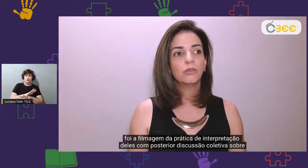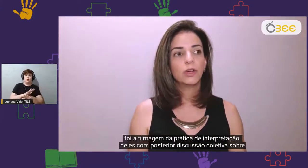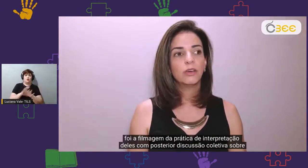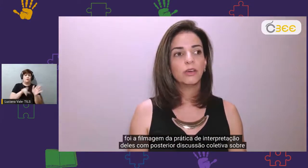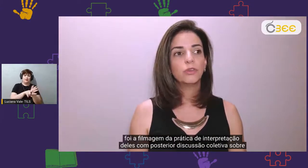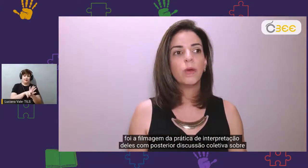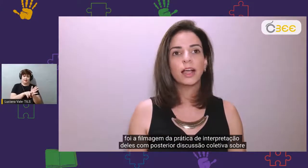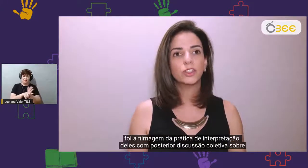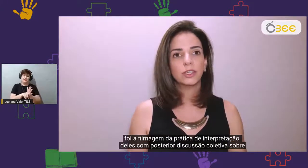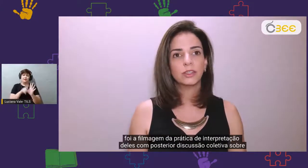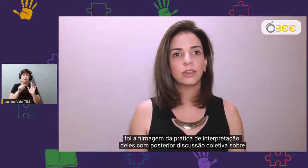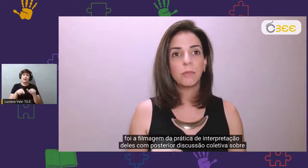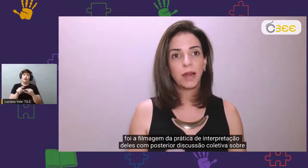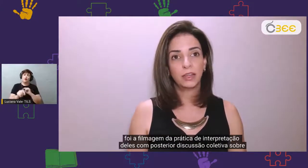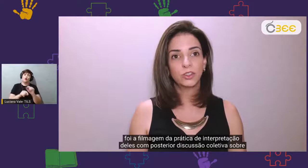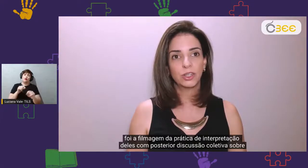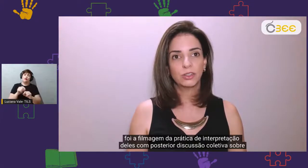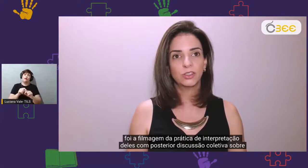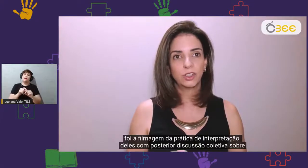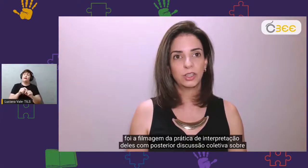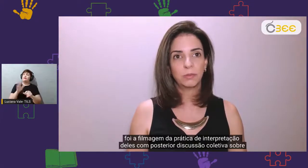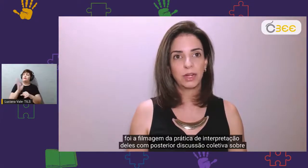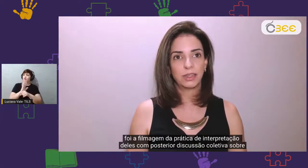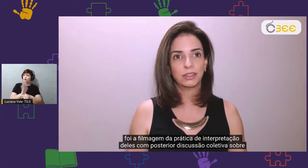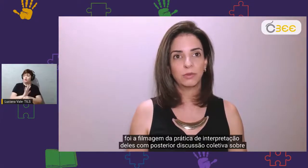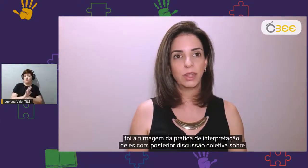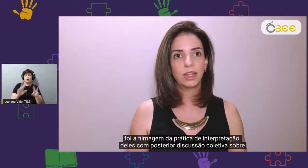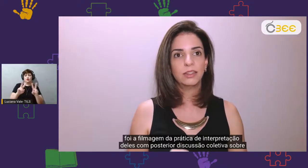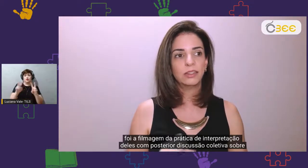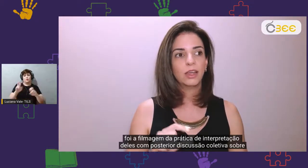pesquisa, foi a filmagem da prática de